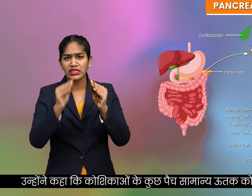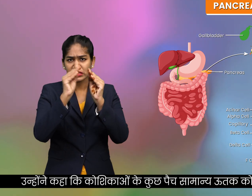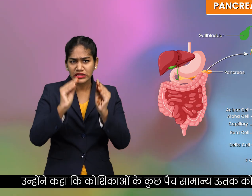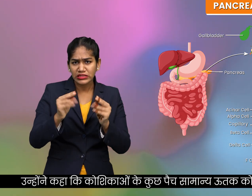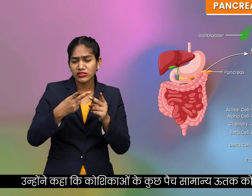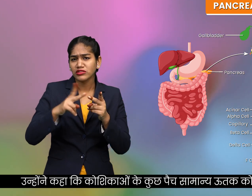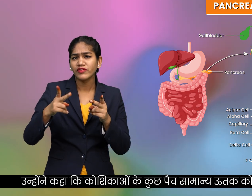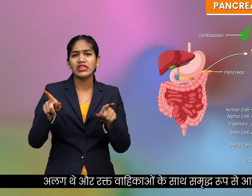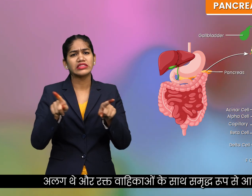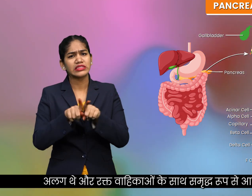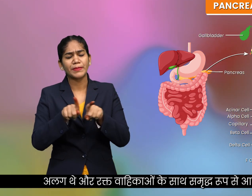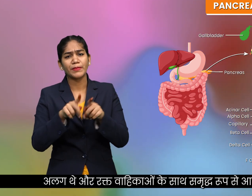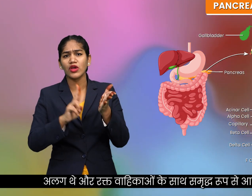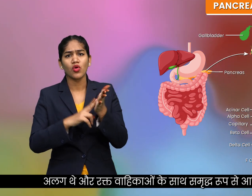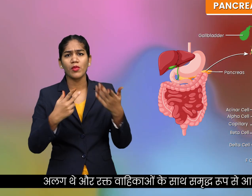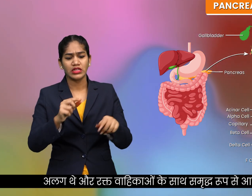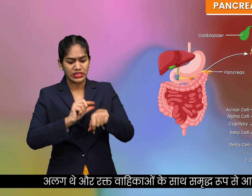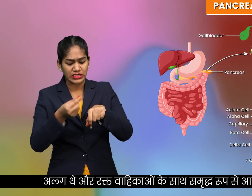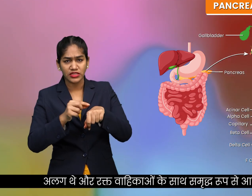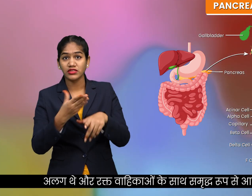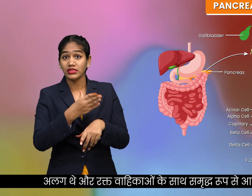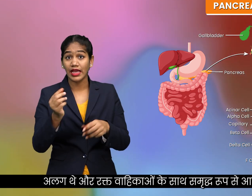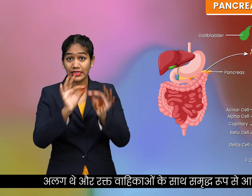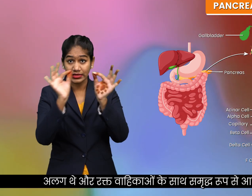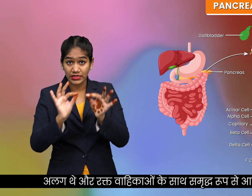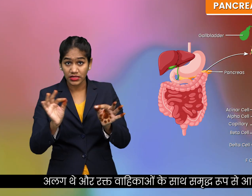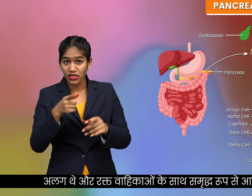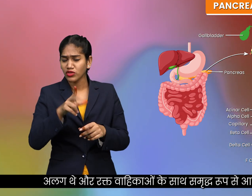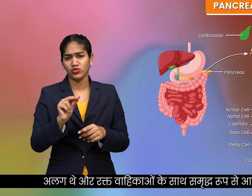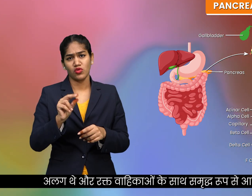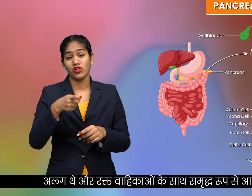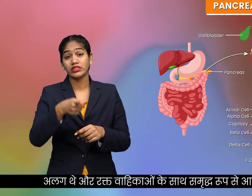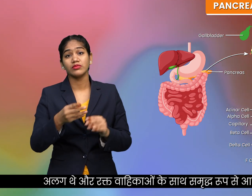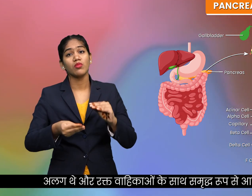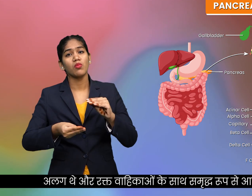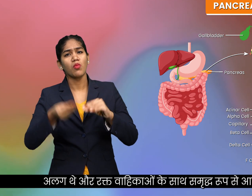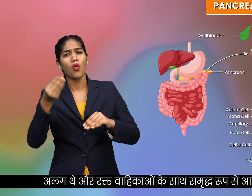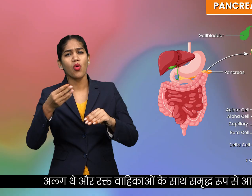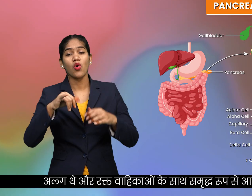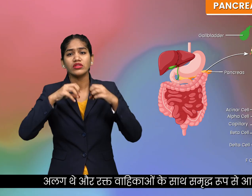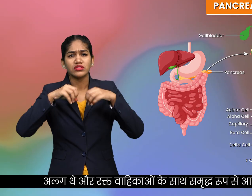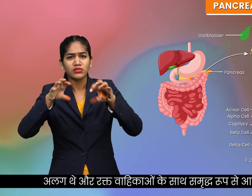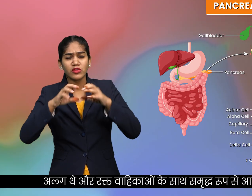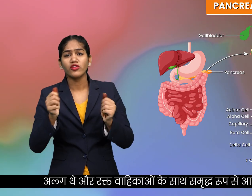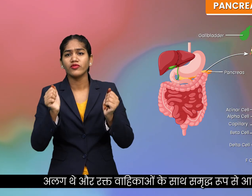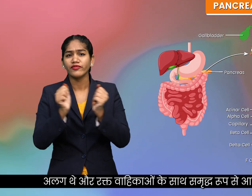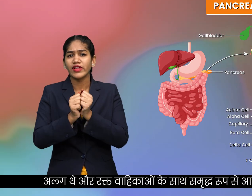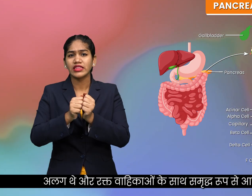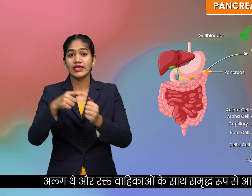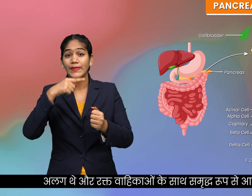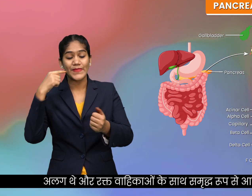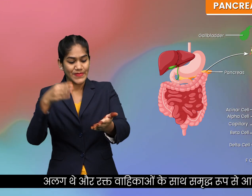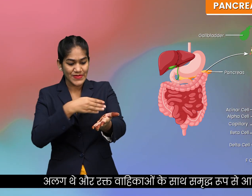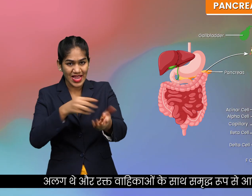से दिखने में अलग थे और रक्त वाहिकाओं के साथ समृद्ध रूप